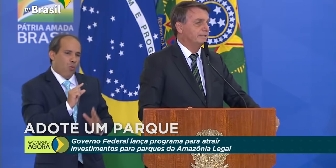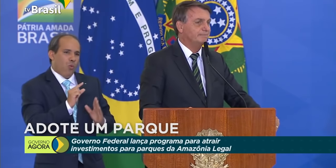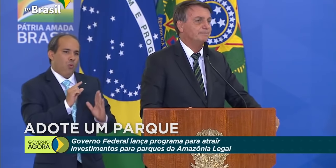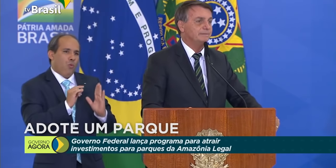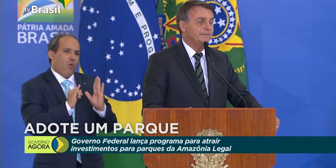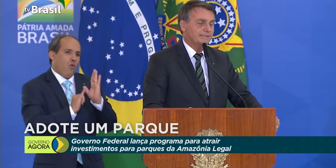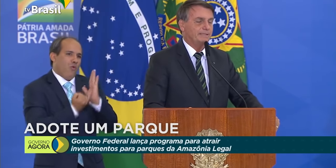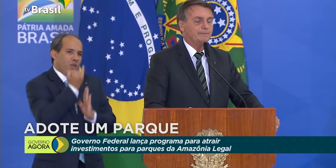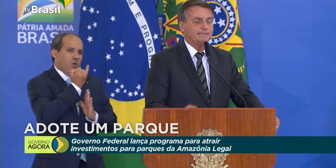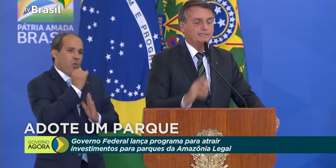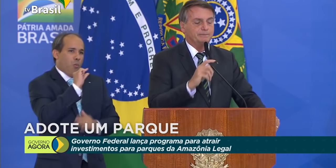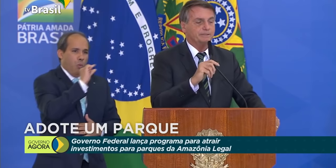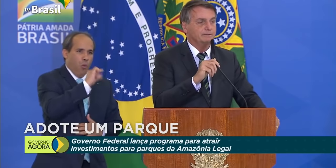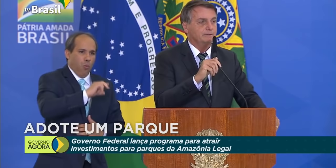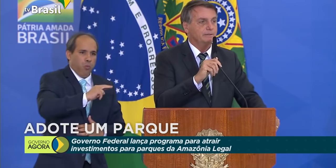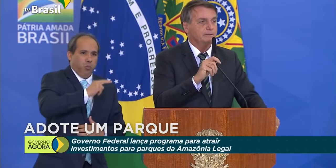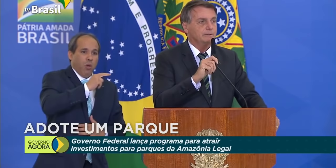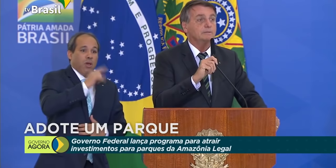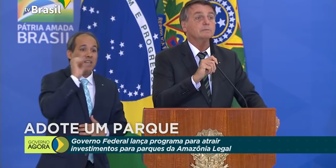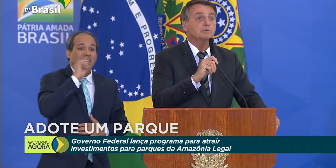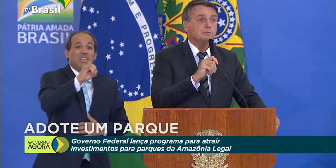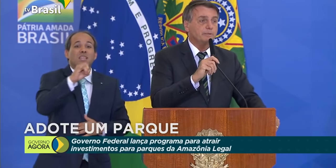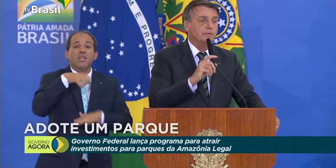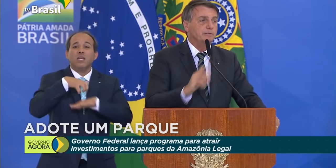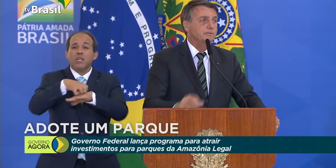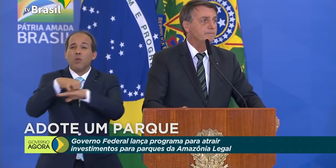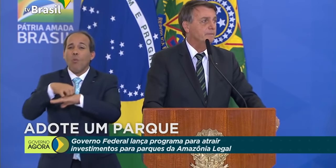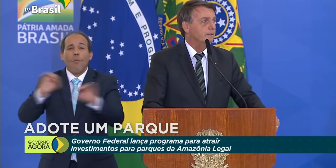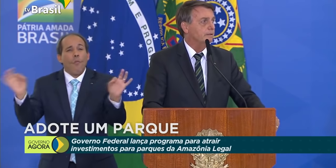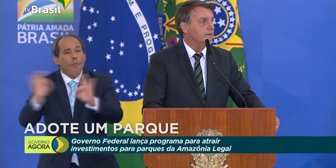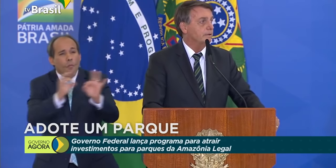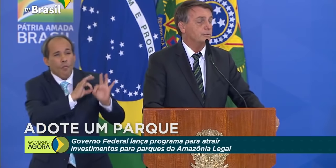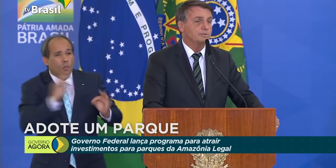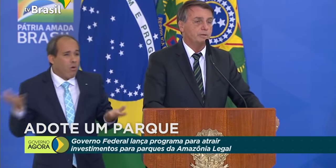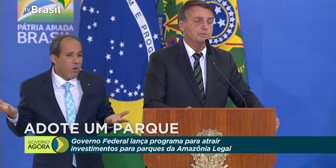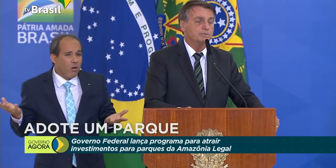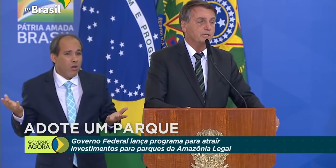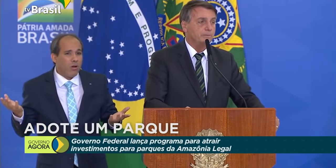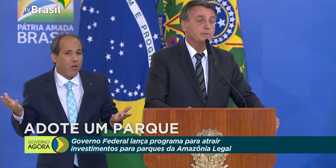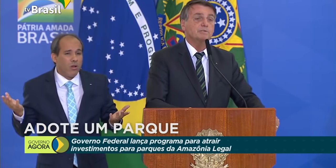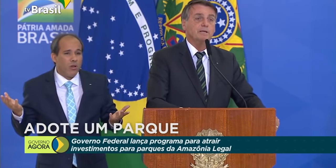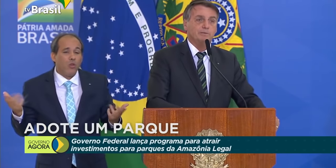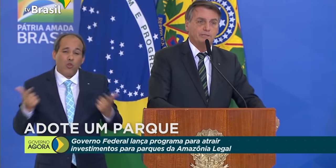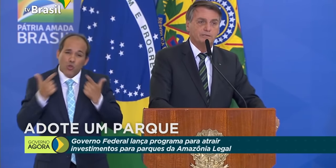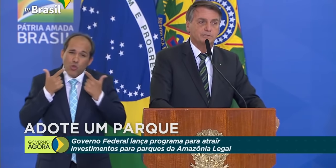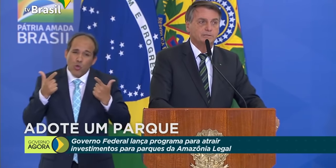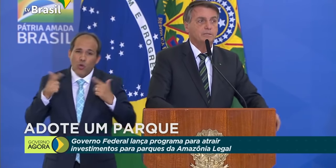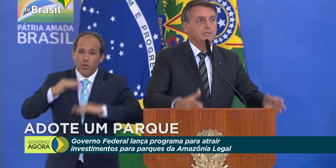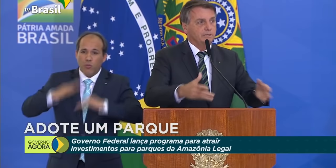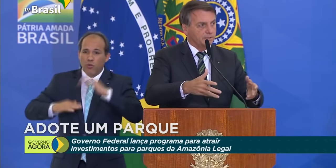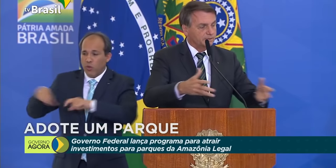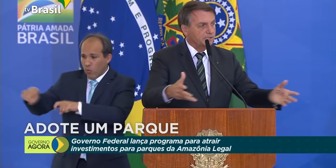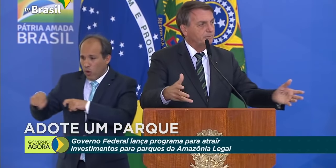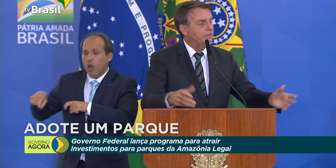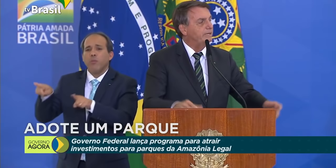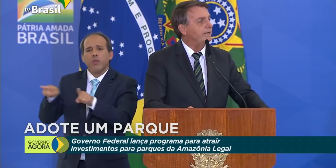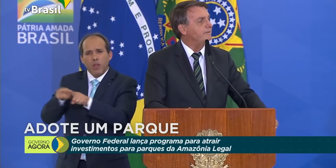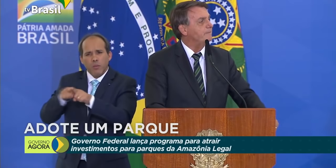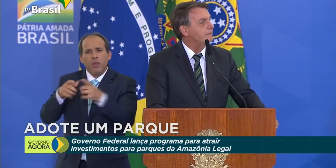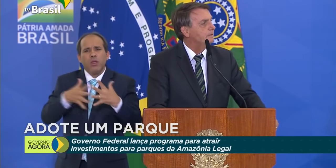agora teríamos o de desabastecimento dos meus cumprimentos aos homens dos Campos é os caminhoneiros